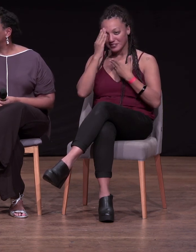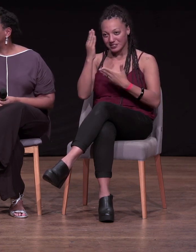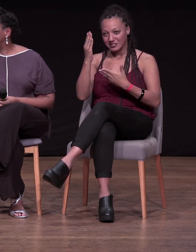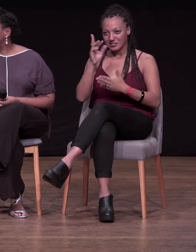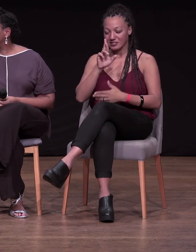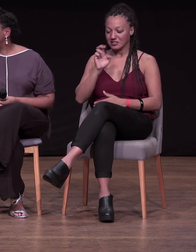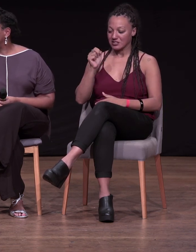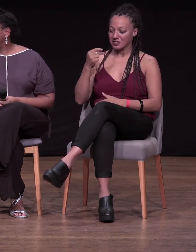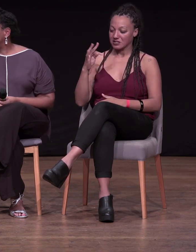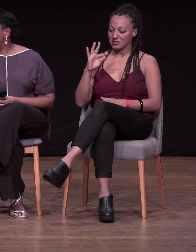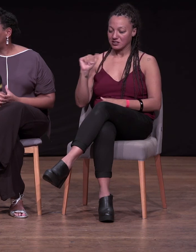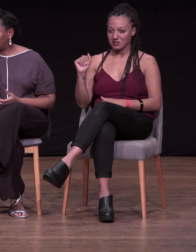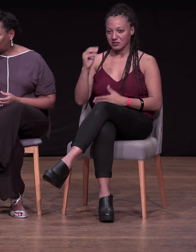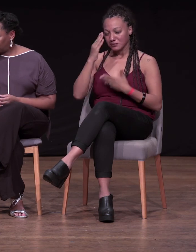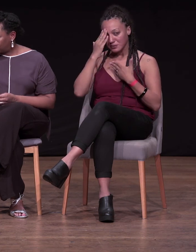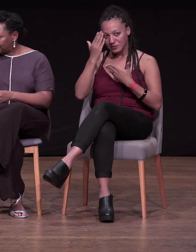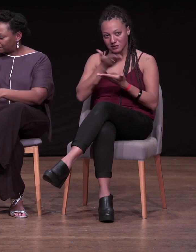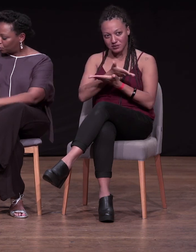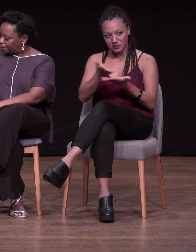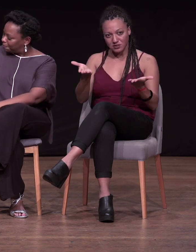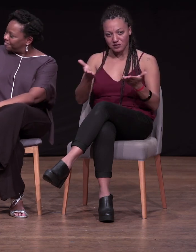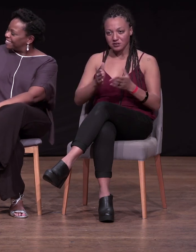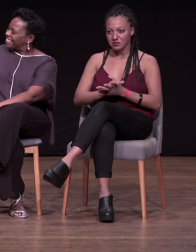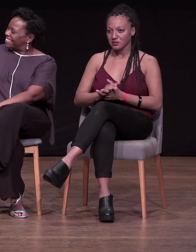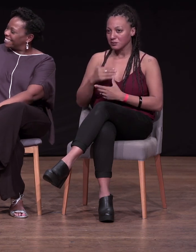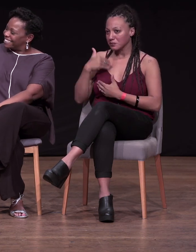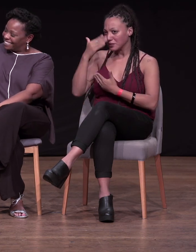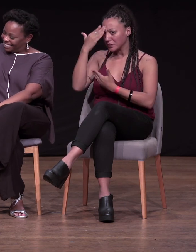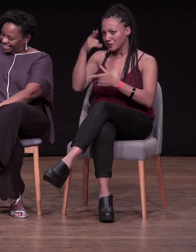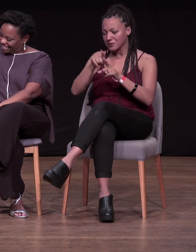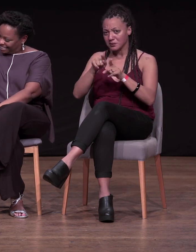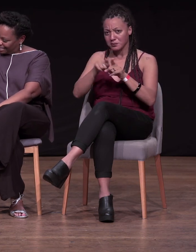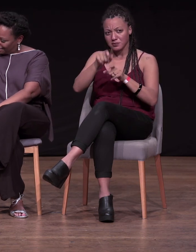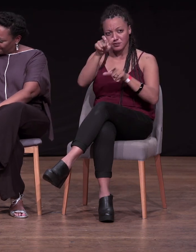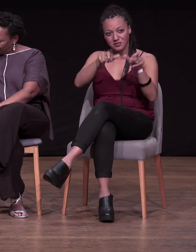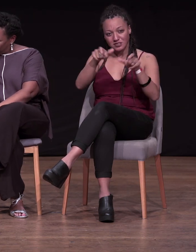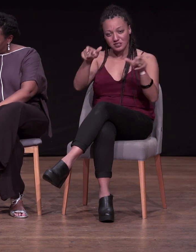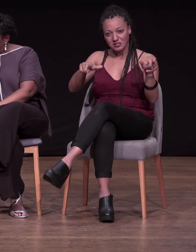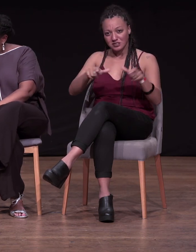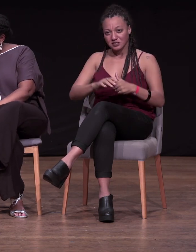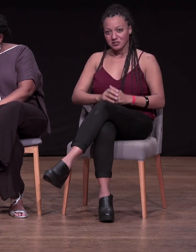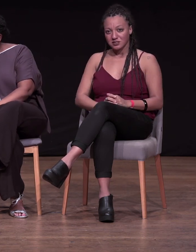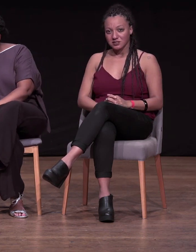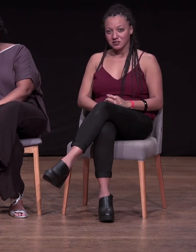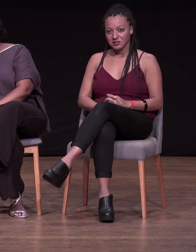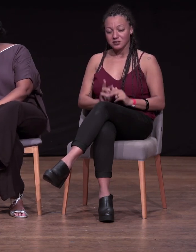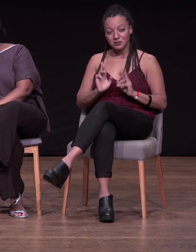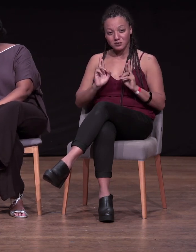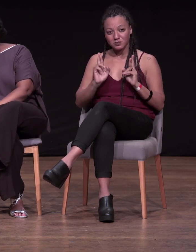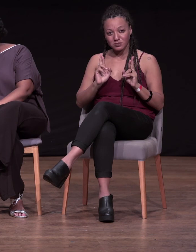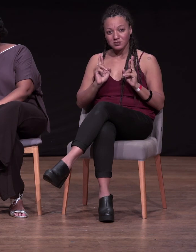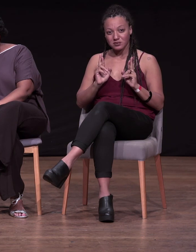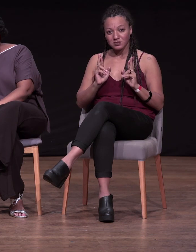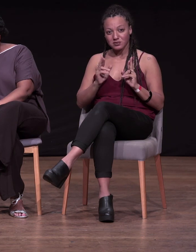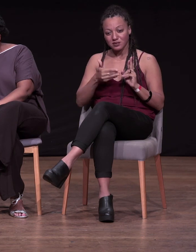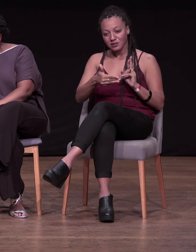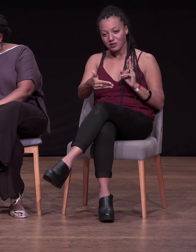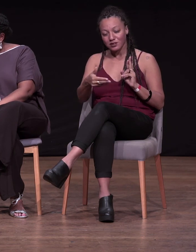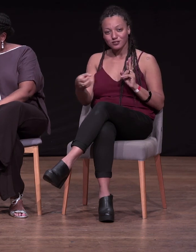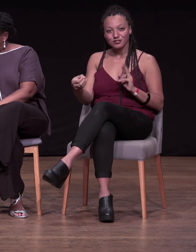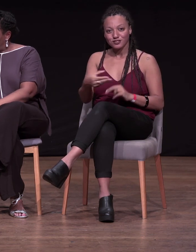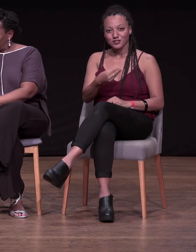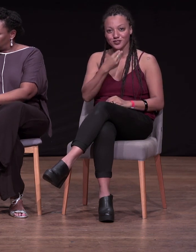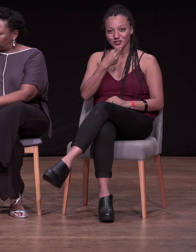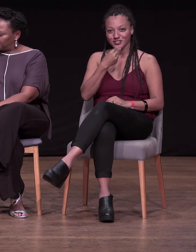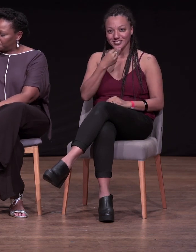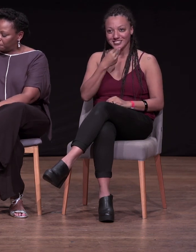Renata. Muito obrigada. Eu que agradeço. Agradecer a todos vocês. Espero que a gente consiga ter novas oportunidades e que a